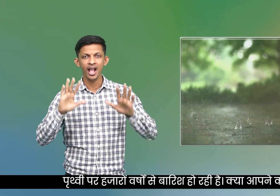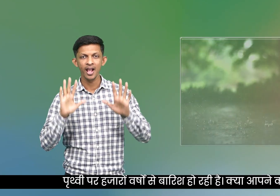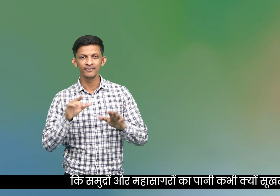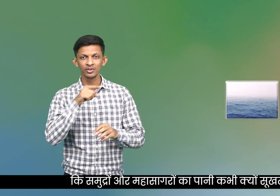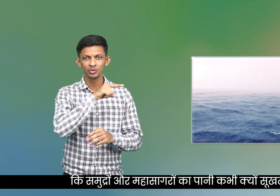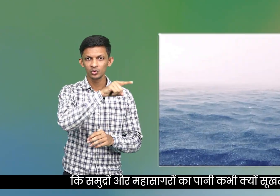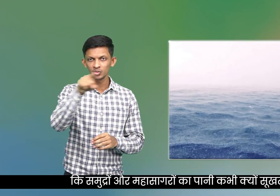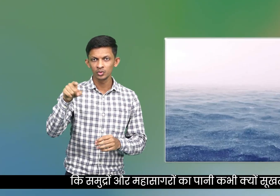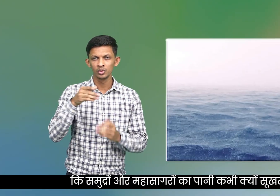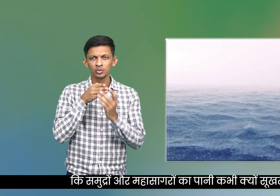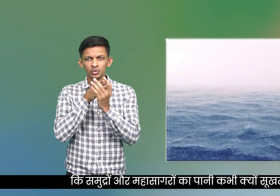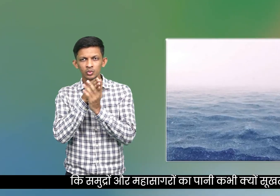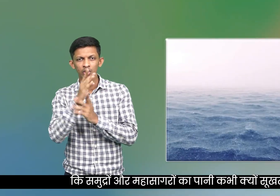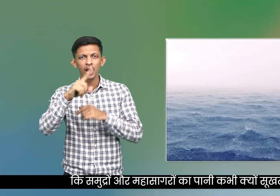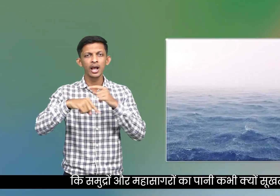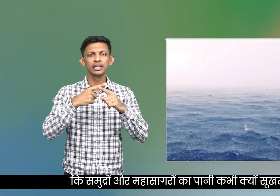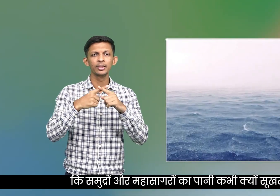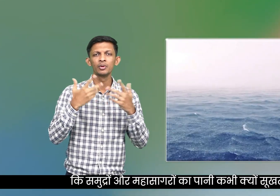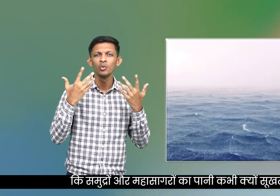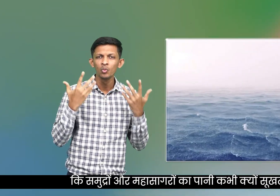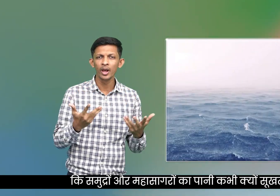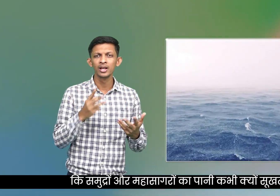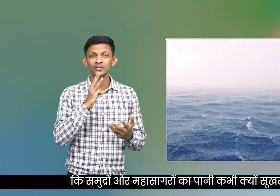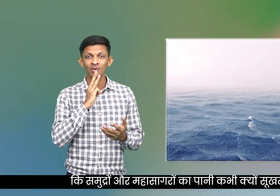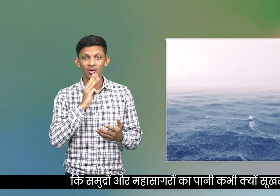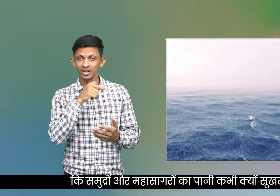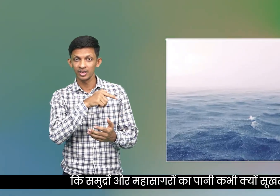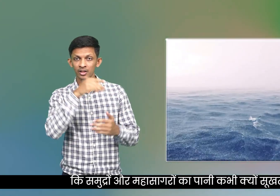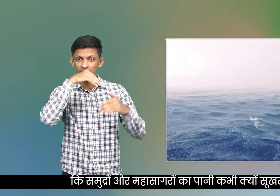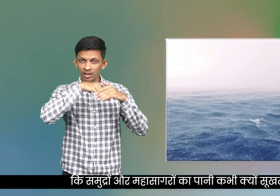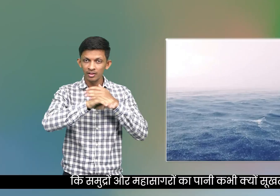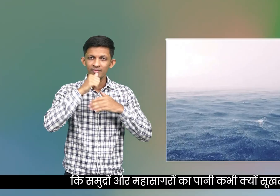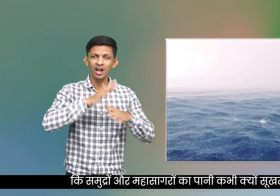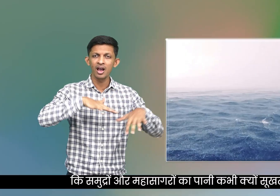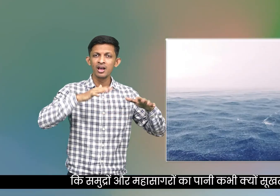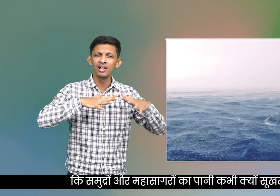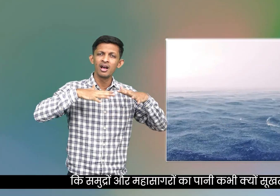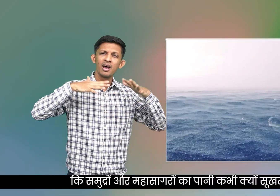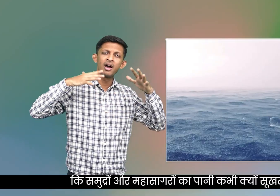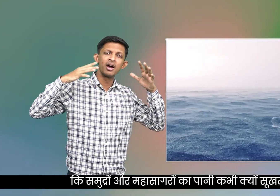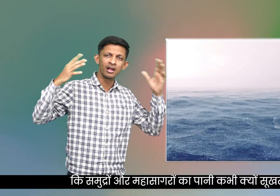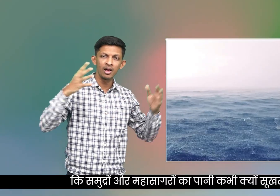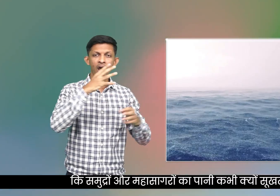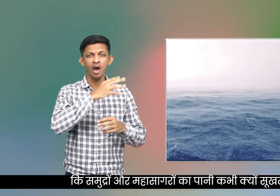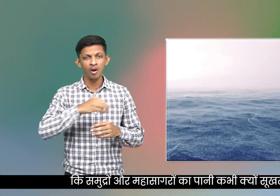कि समुद्रों और महासागरों का पानी कभी क्यों सूखता नहीं